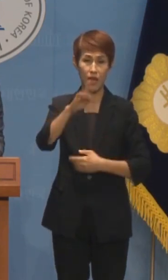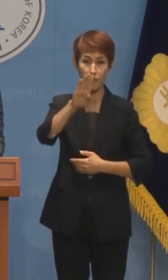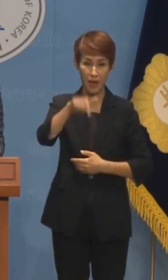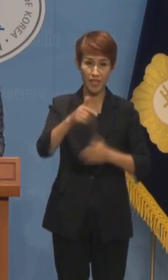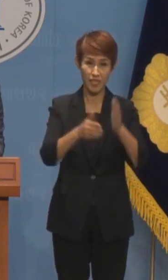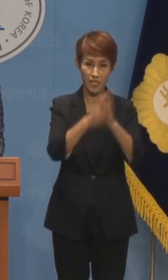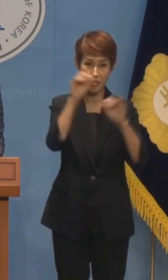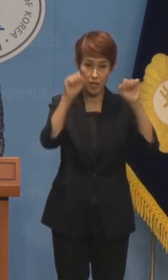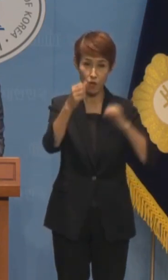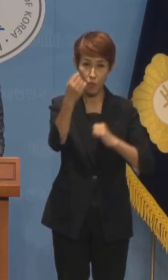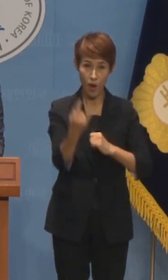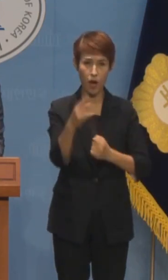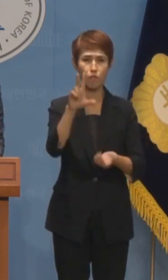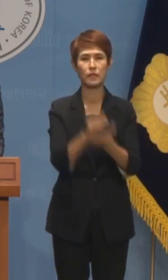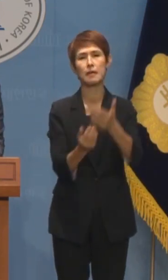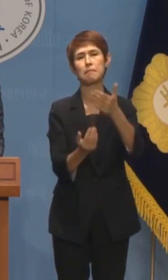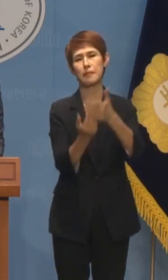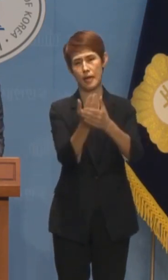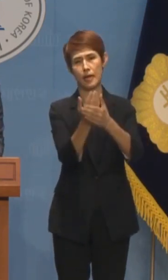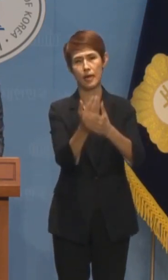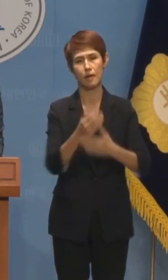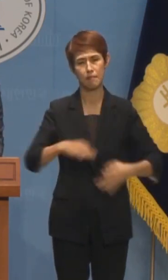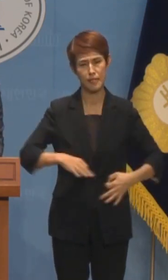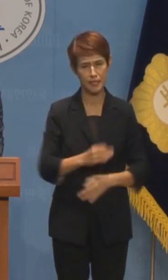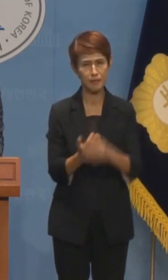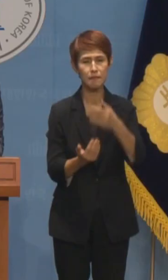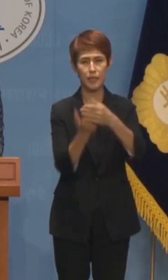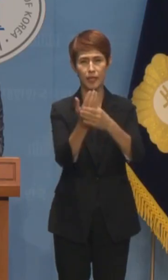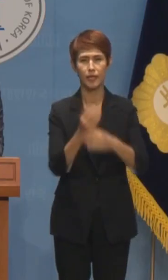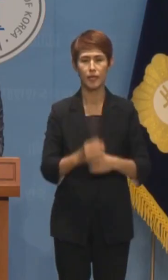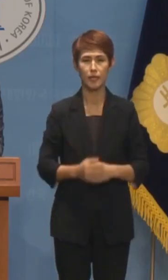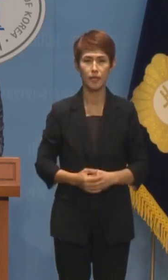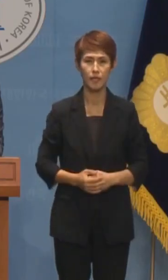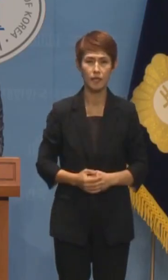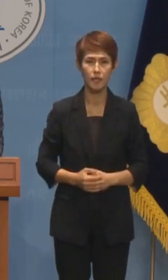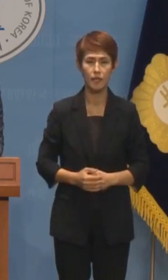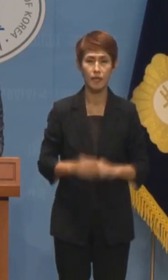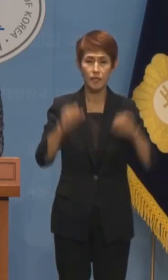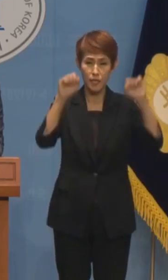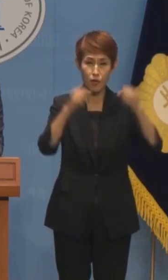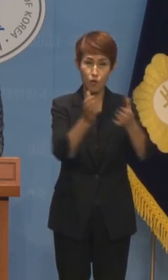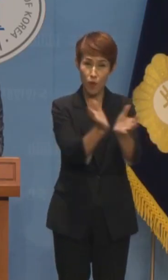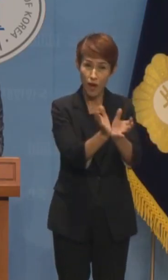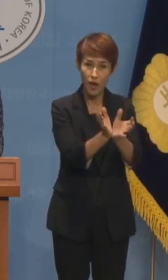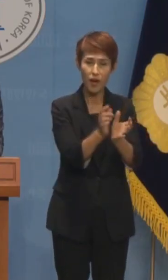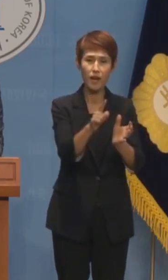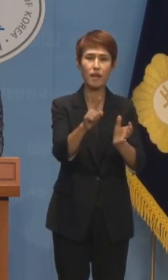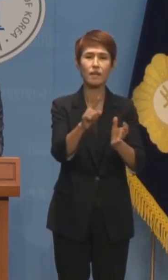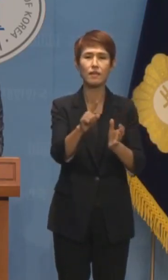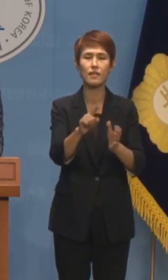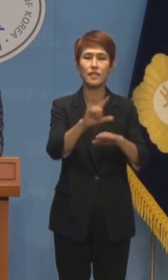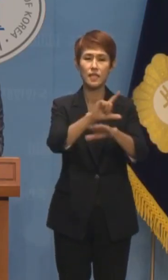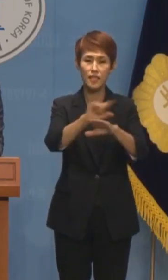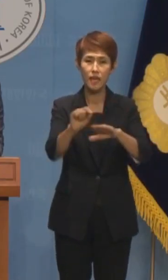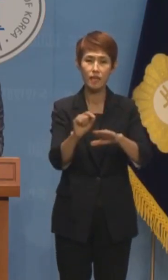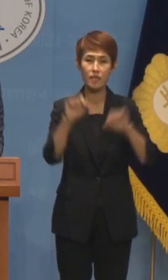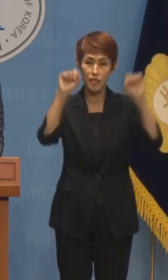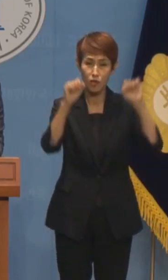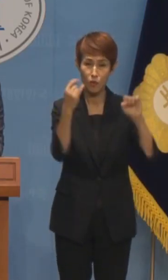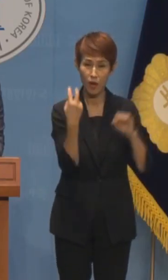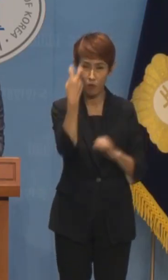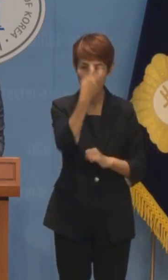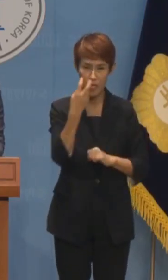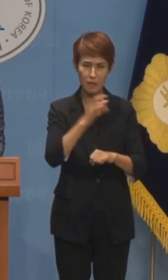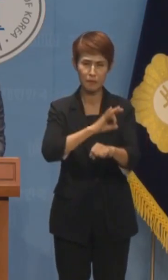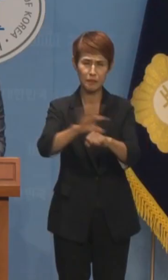체육회에서 또다시 비리가 발생했습니다. 이는 대한체육회의 지자체 체육회 관리 감독이 얼마나